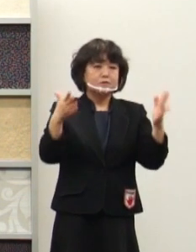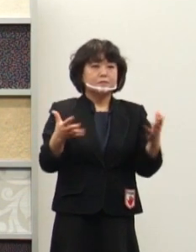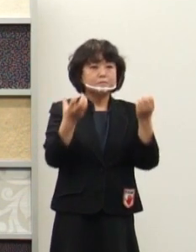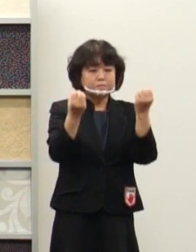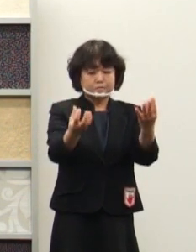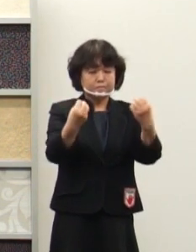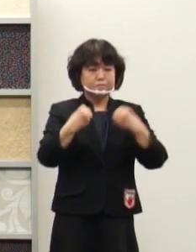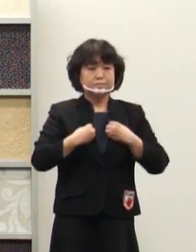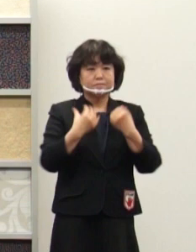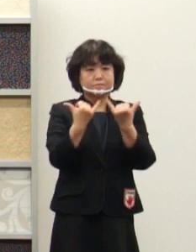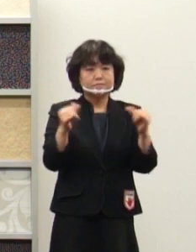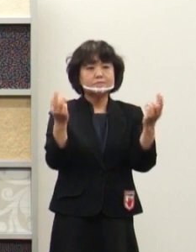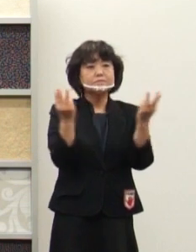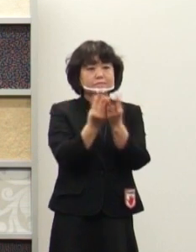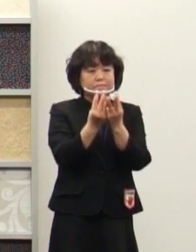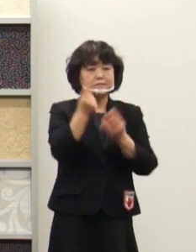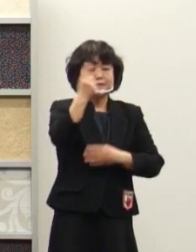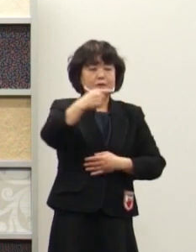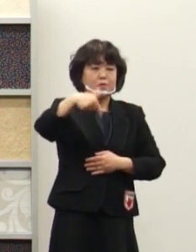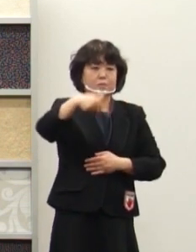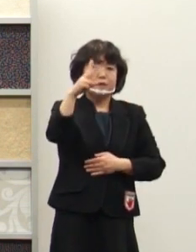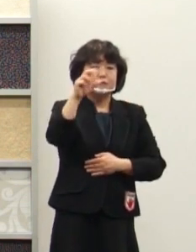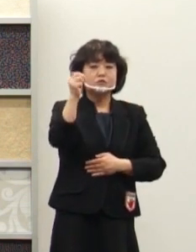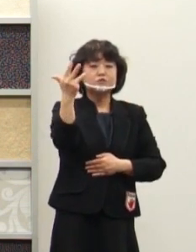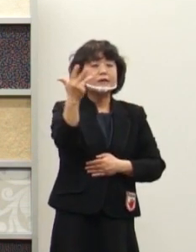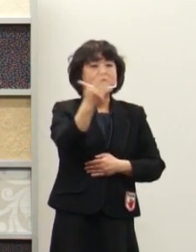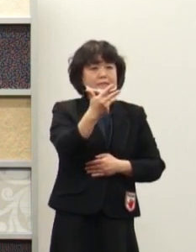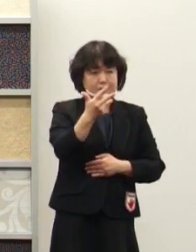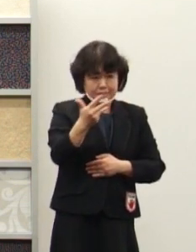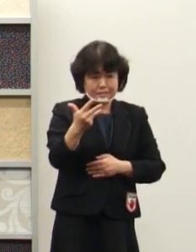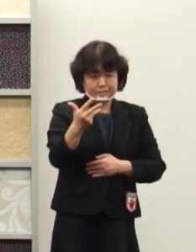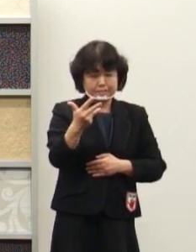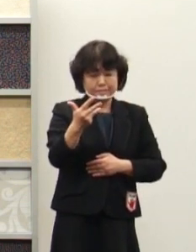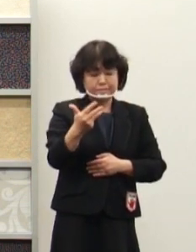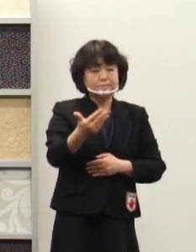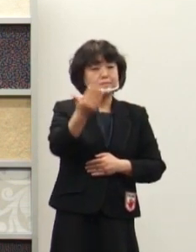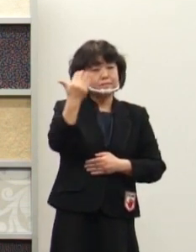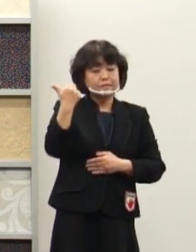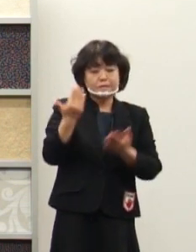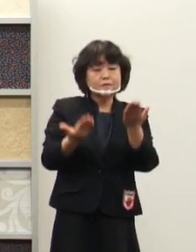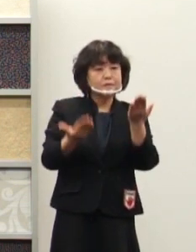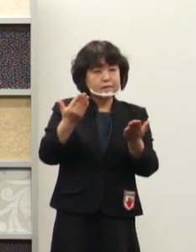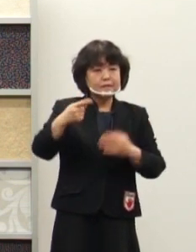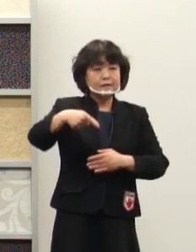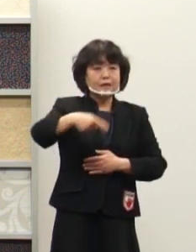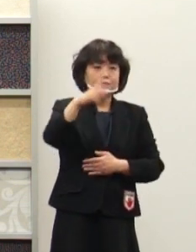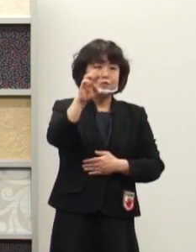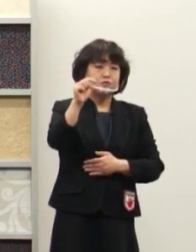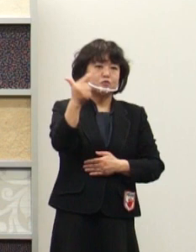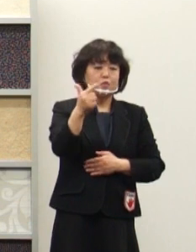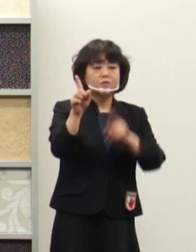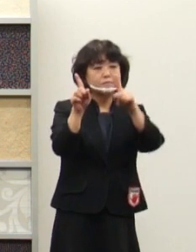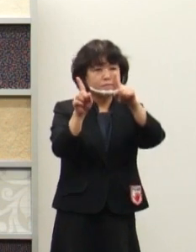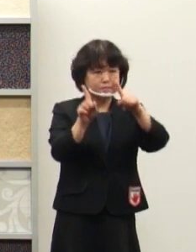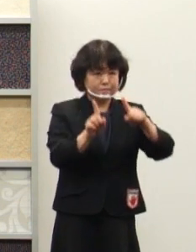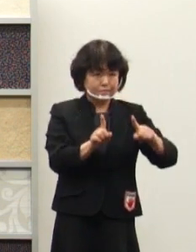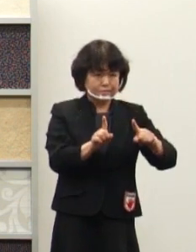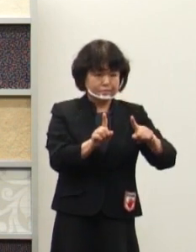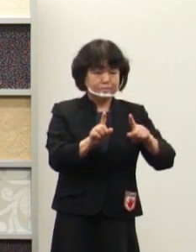者数は1628人と、前週と比較いたしまして146人減となっ